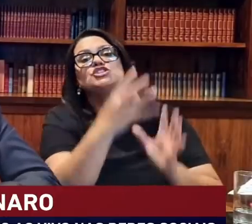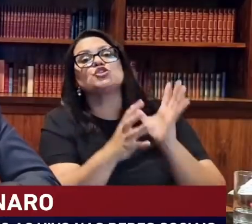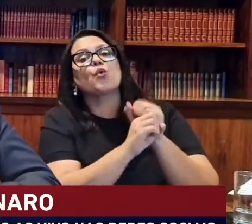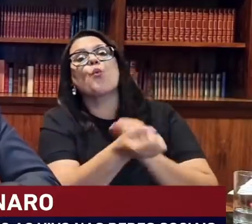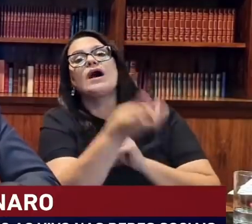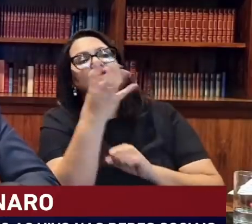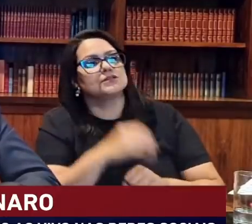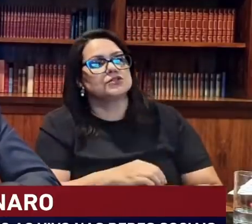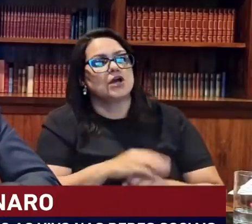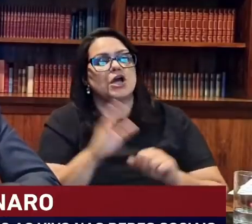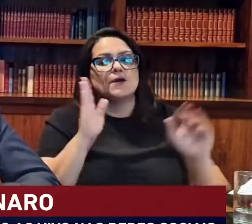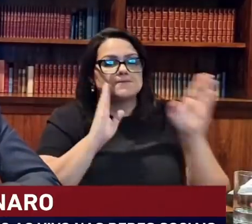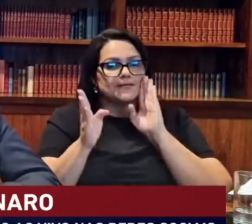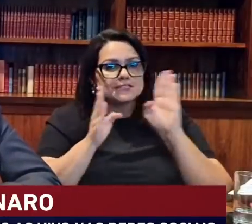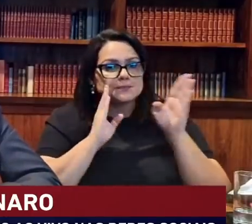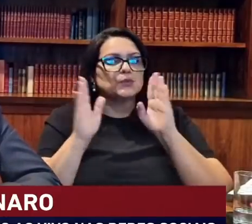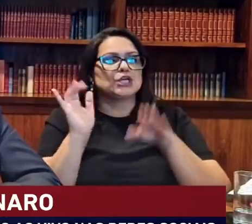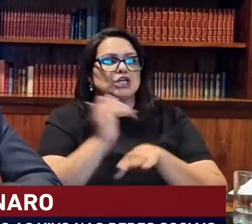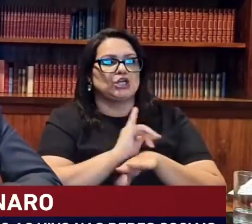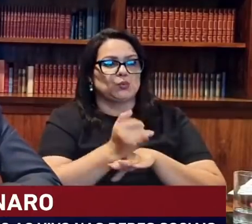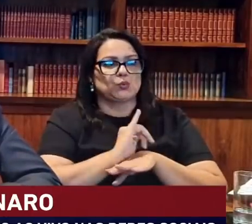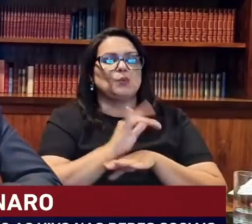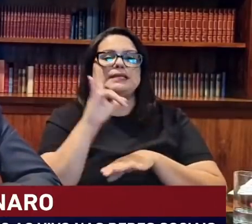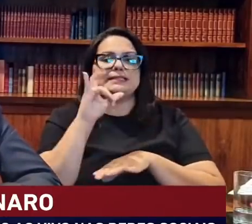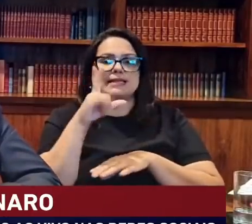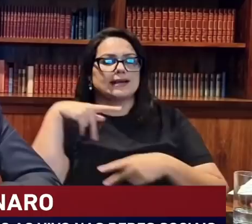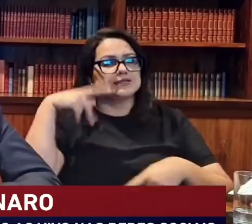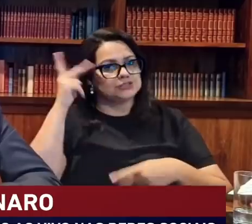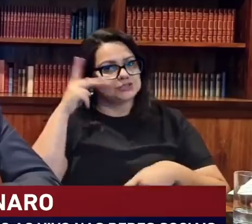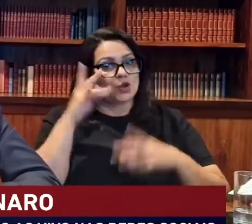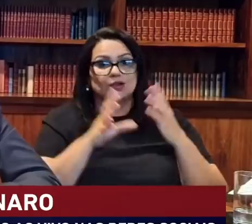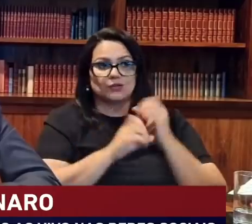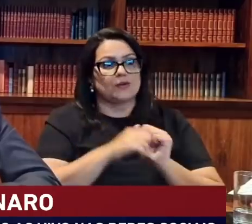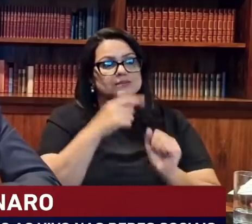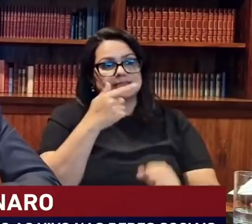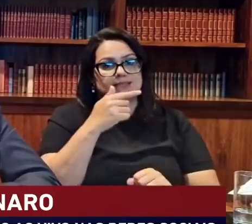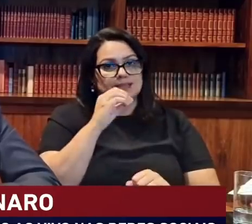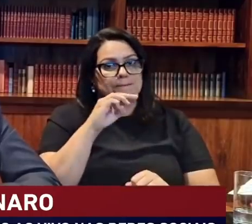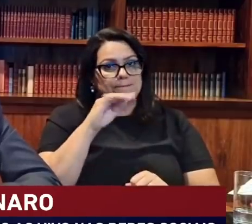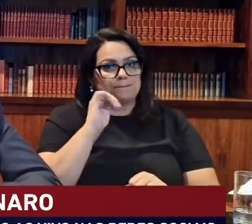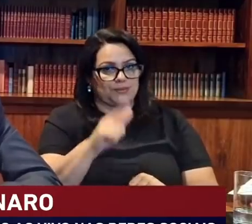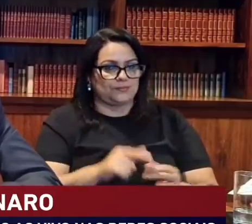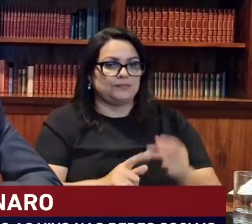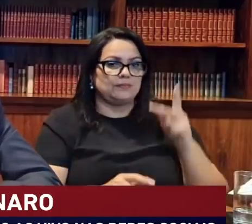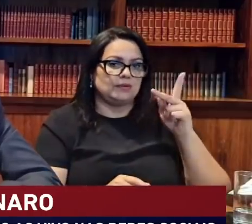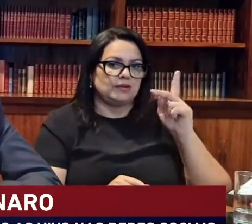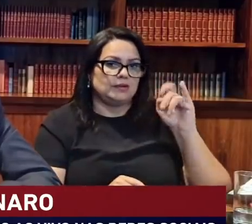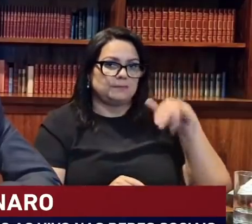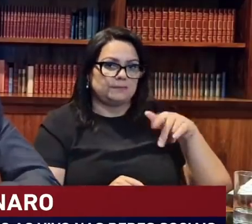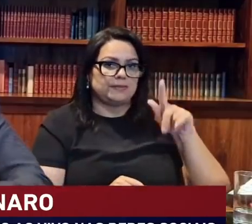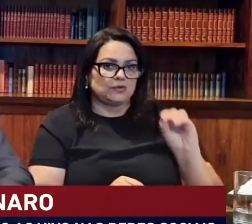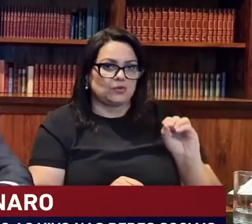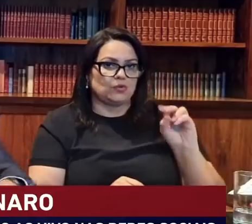Facebook, YouTube, Instagram, TikTok, o nosso aqui, dá mais de 70 mil. Pingos e Jovem Pan News, 140